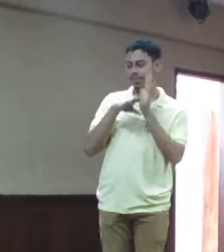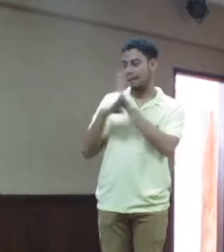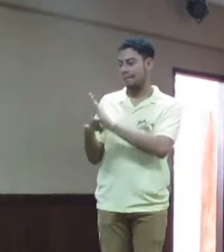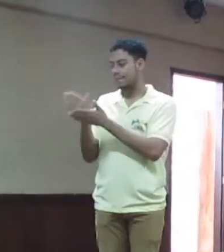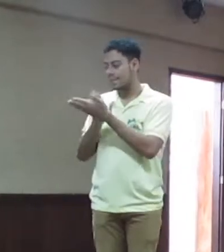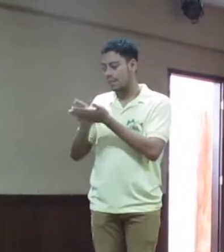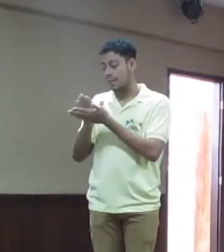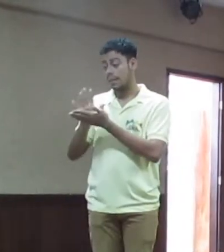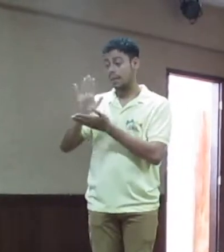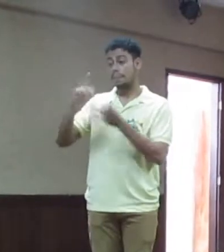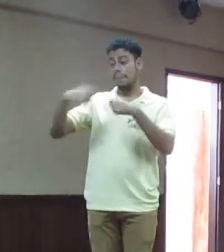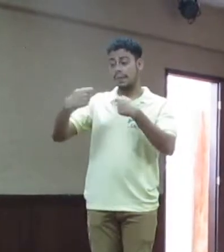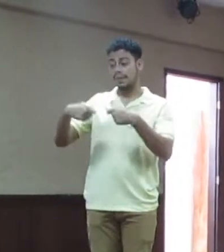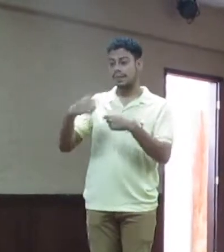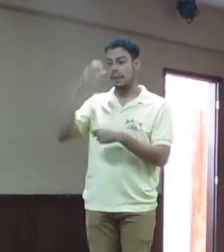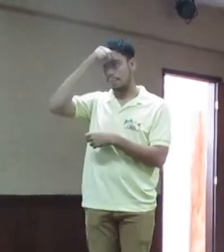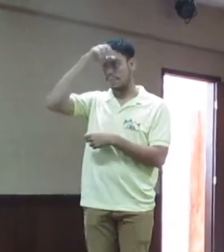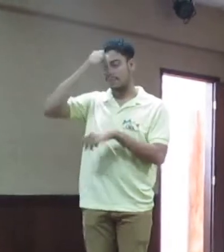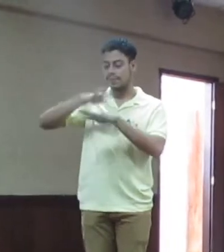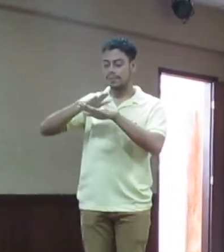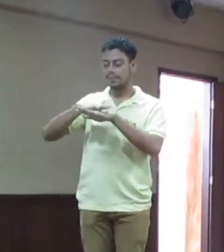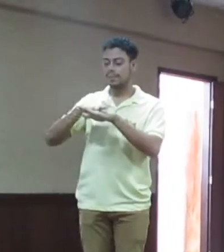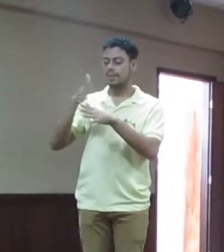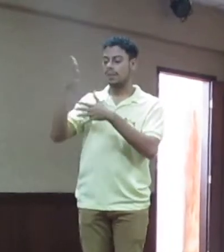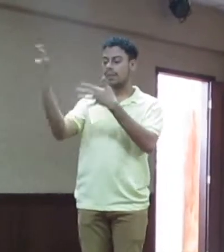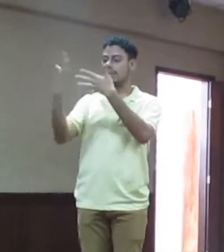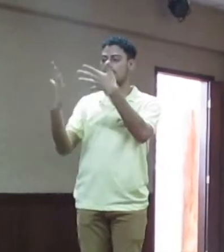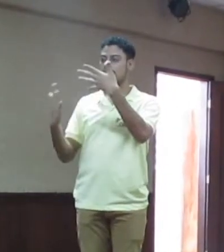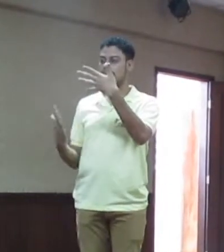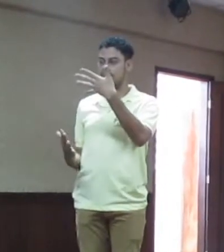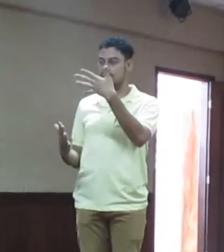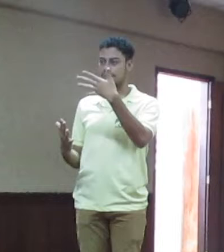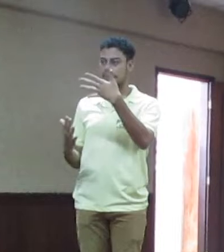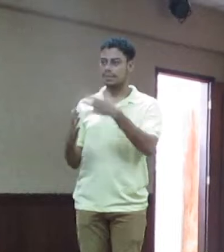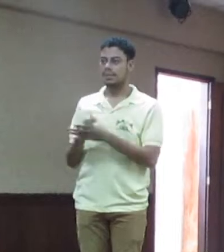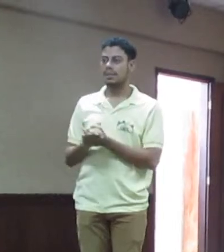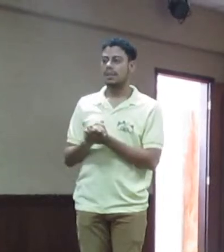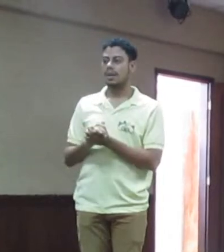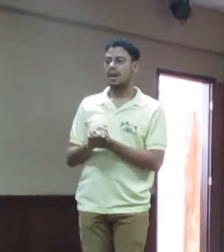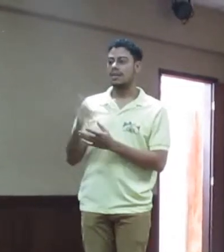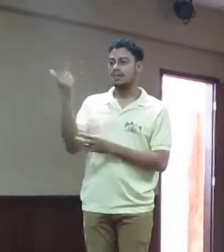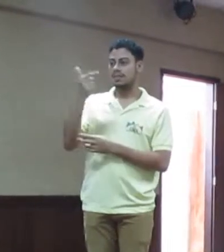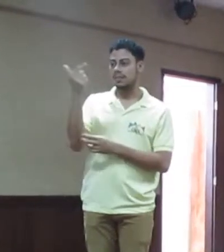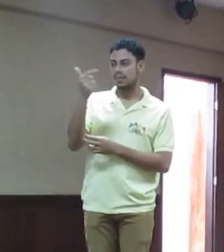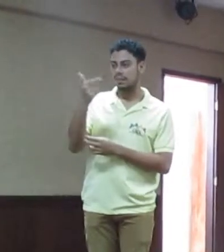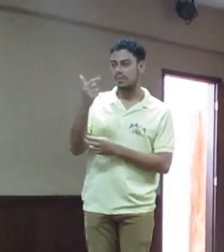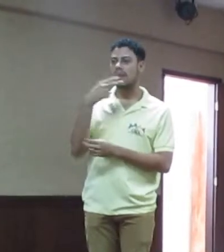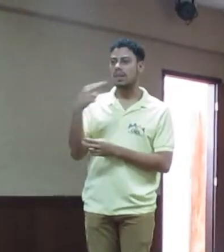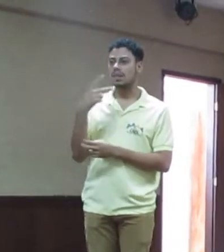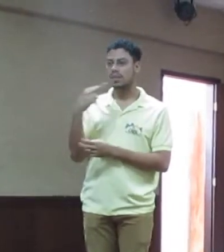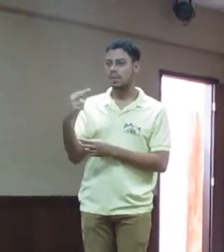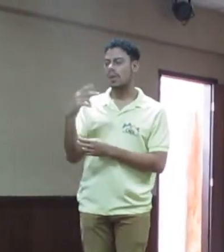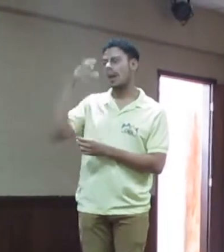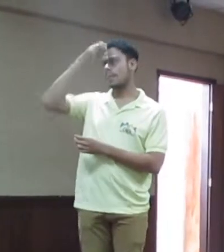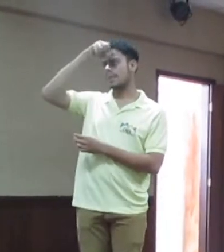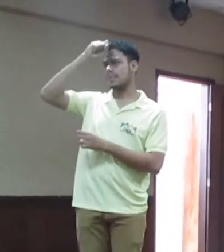adaptarem a uma língua, a Libras, aqui no Brasil, como uma segunda língua. Não simplesmente por aprender, porque foi